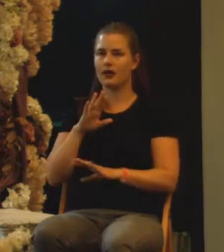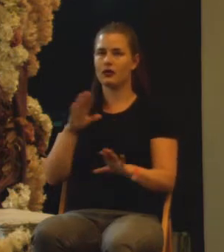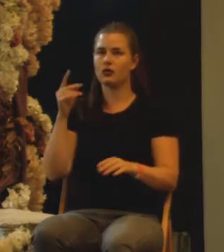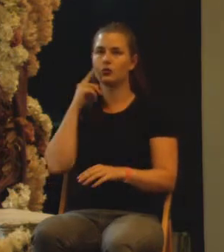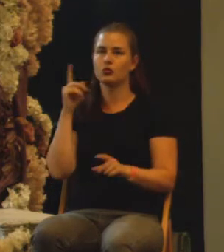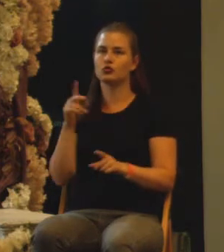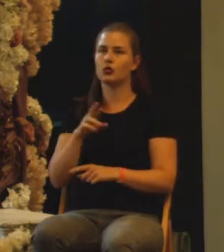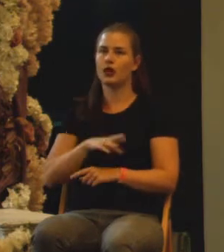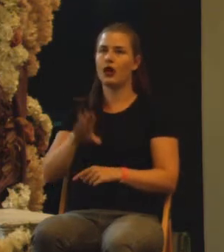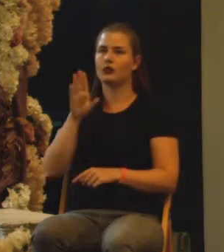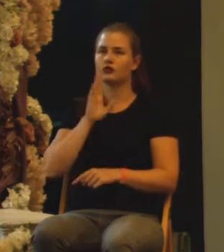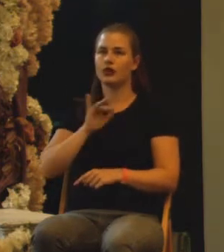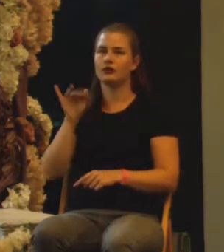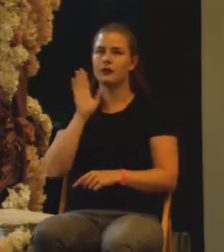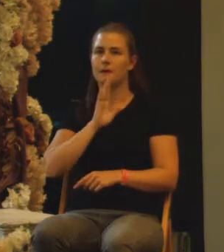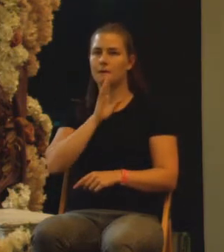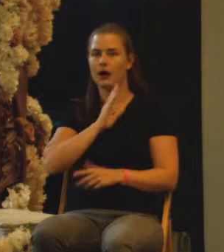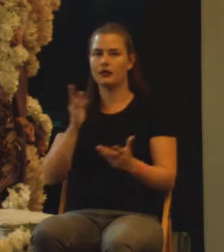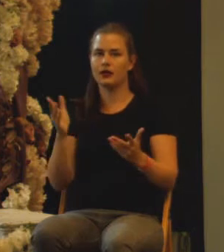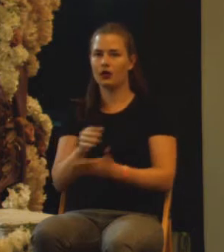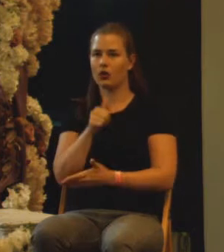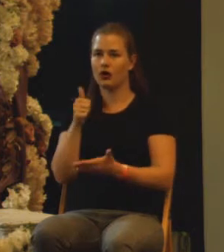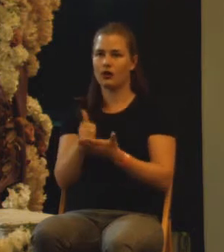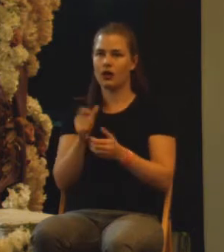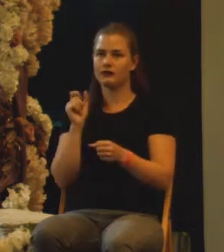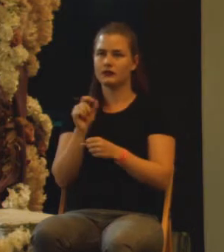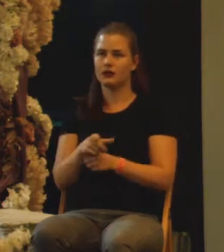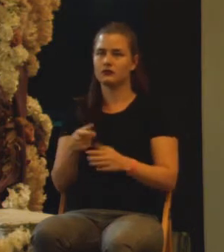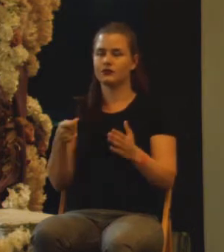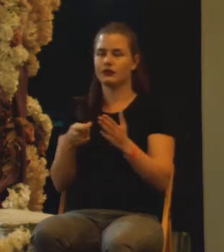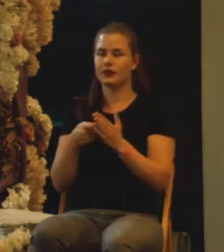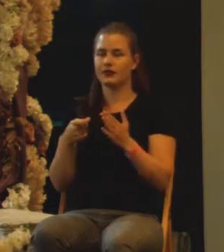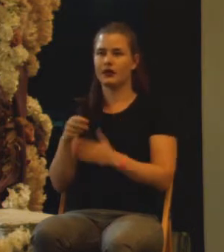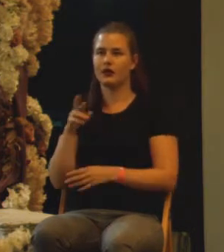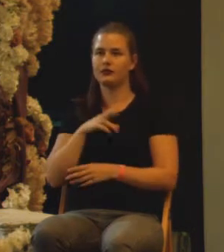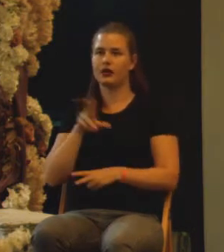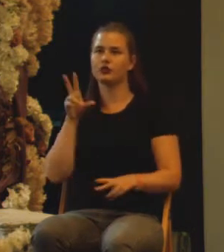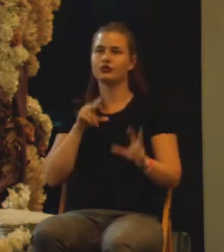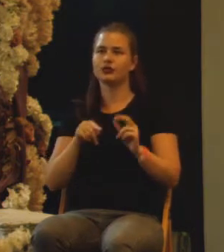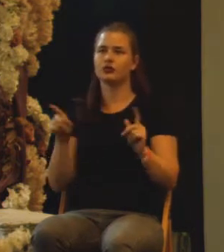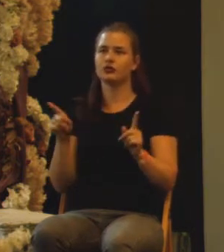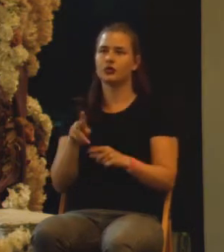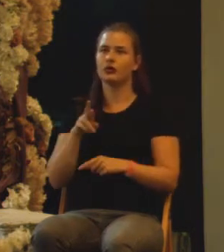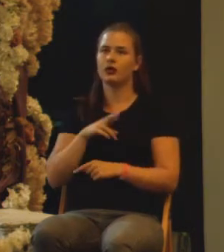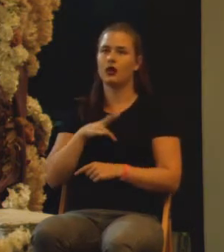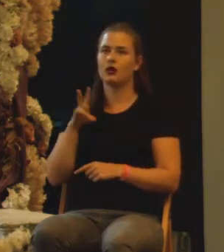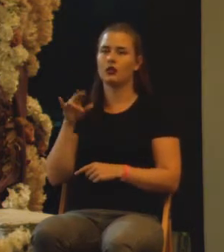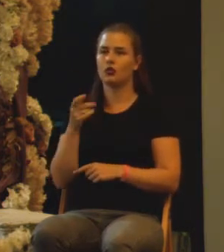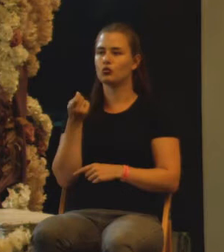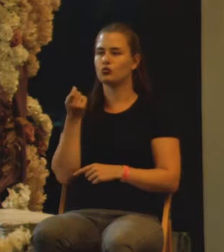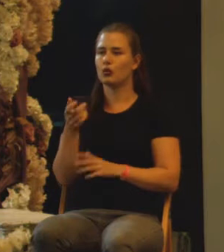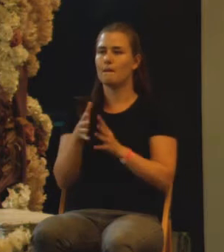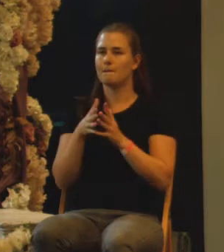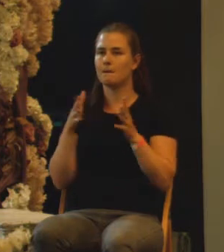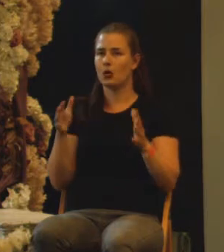я женщина и мать, которой основная функция, которой кормилица. Я считаю, что я... чуть больше,